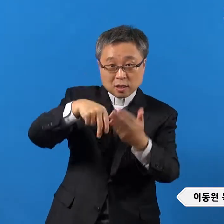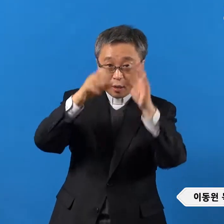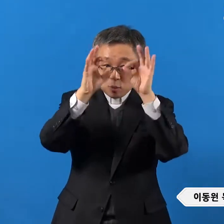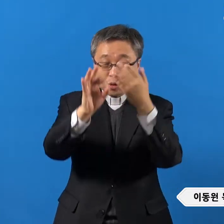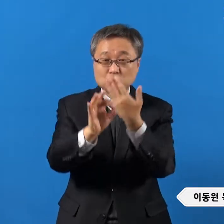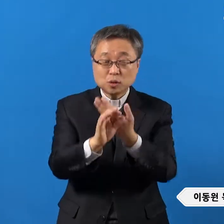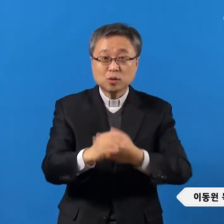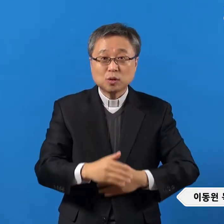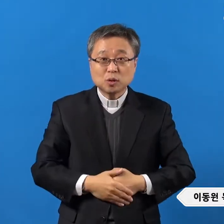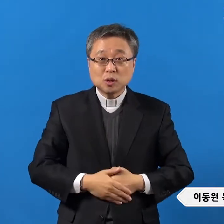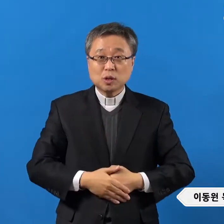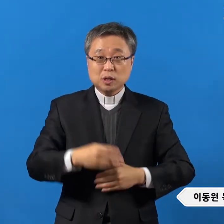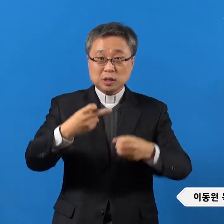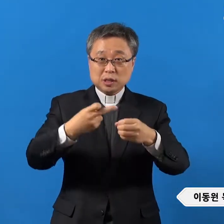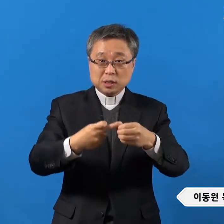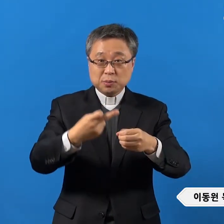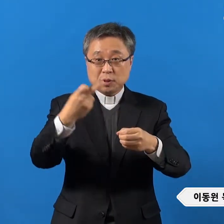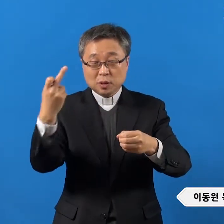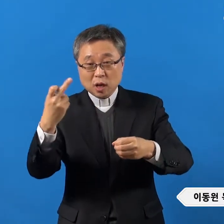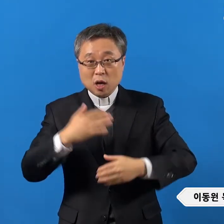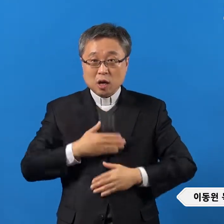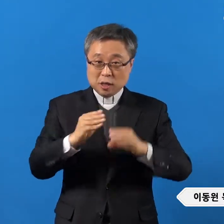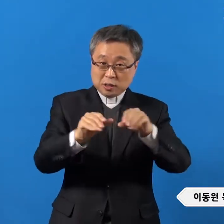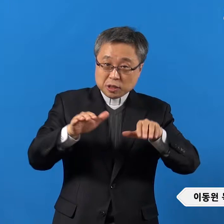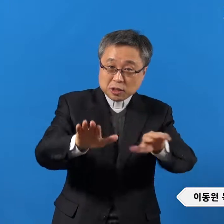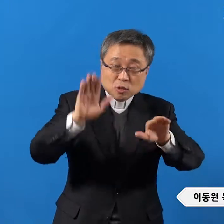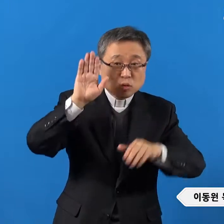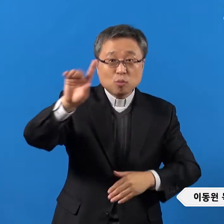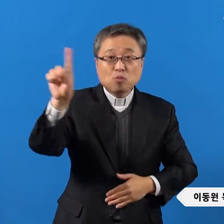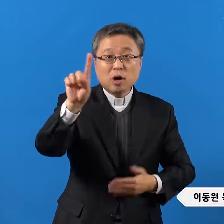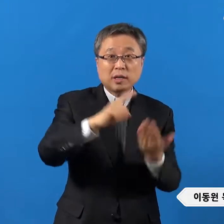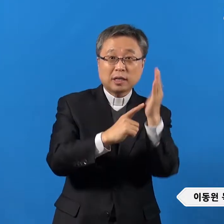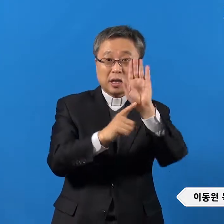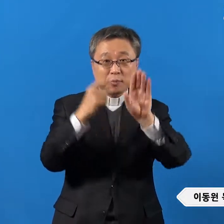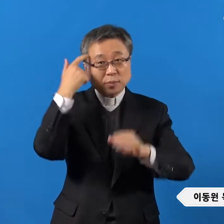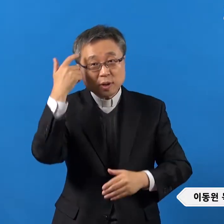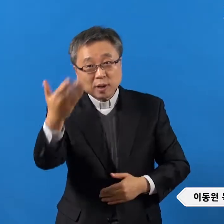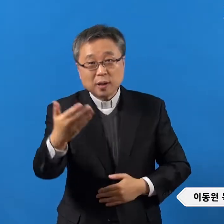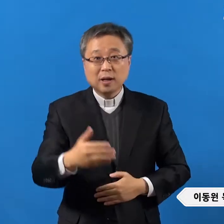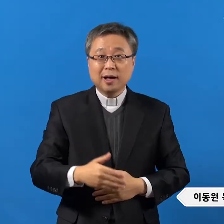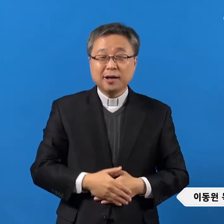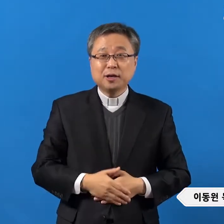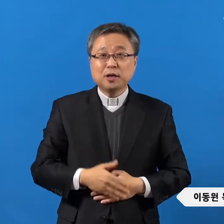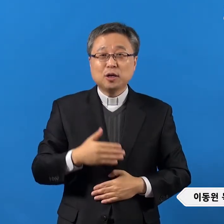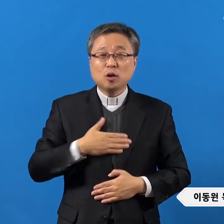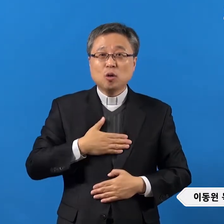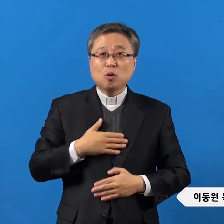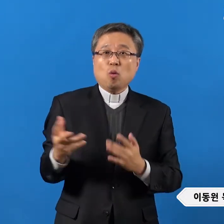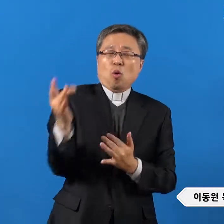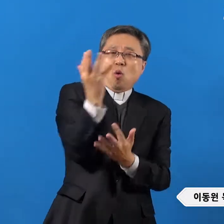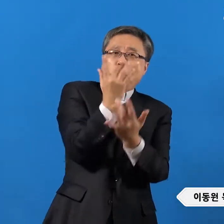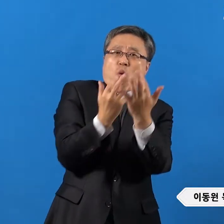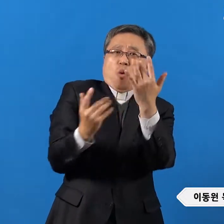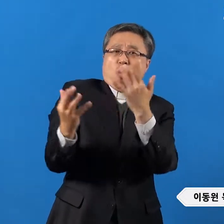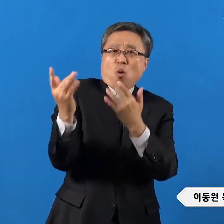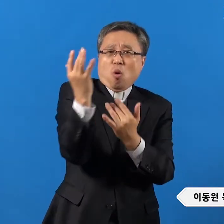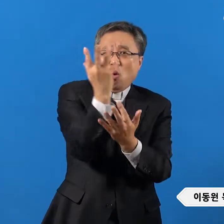12절에는 지진 후에 그 다음에 뭐가 등장했다? 불이 나타났습니다. 지진 후에 불이